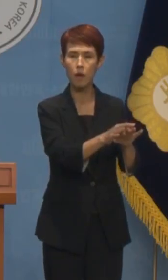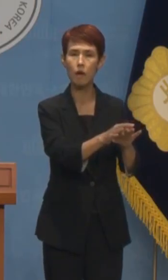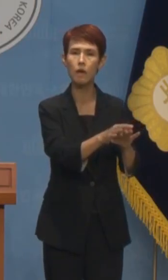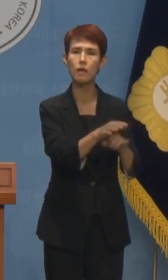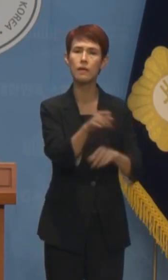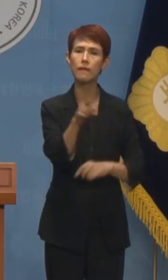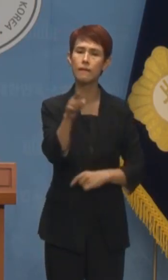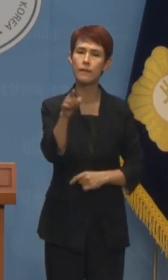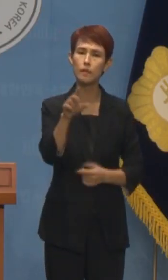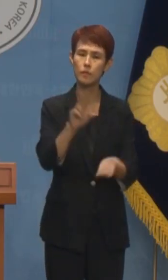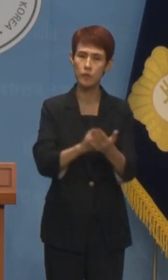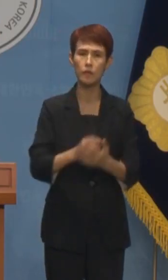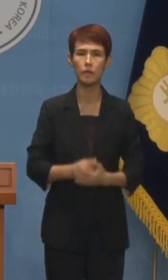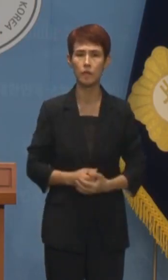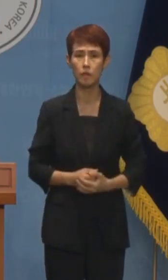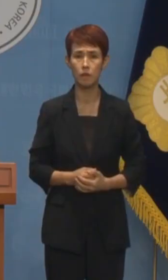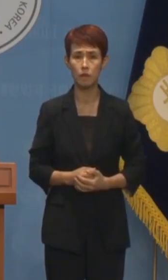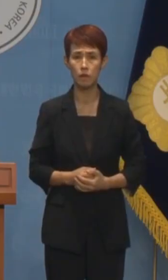인멸하고